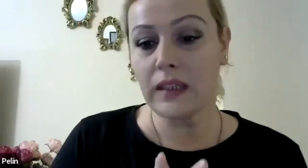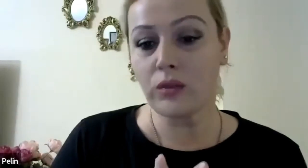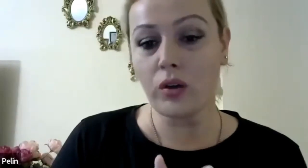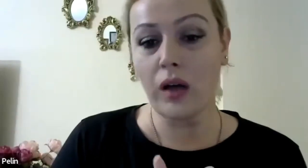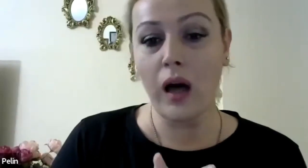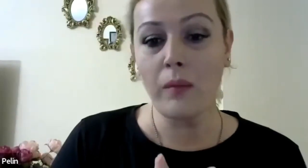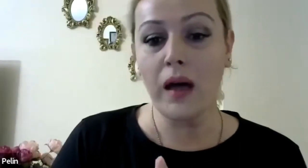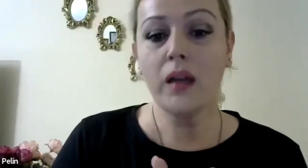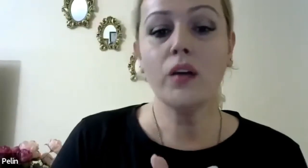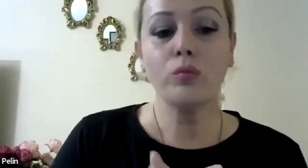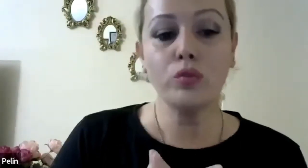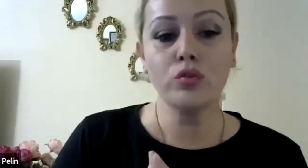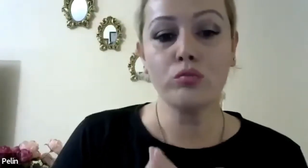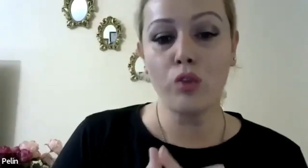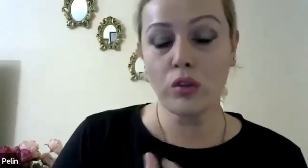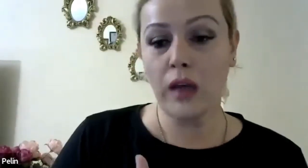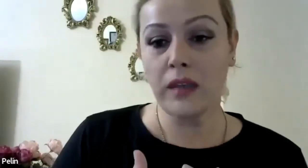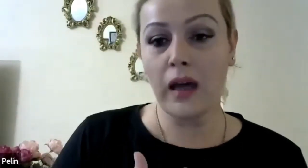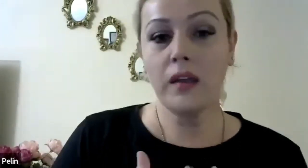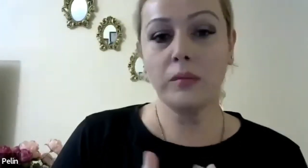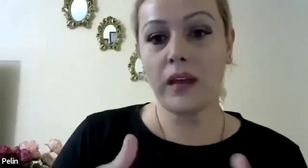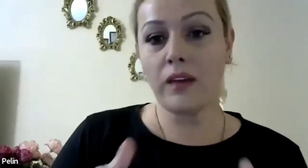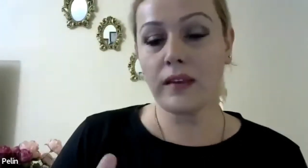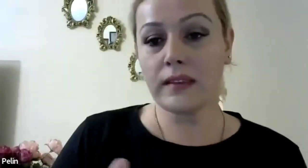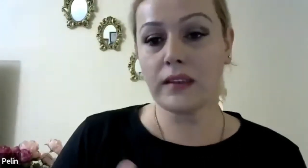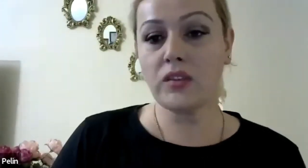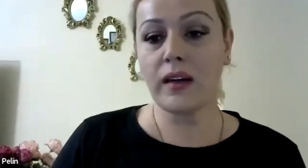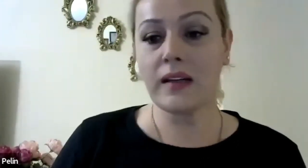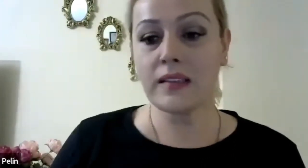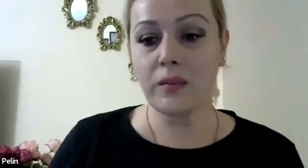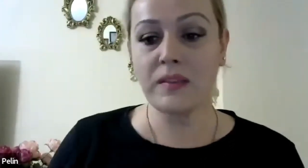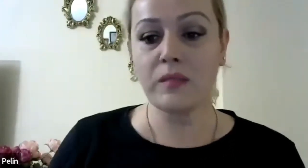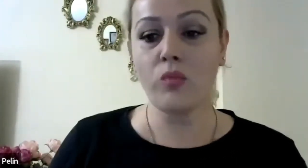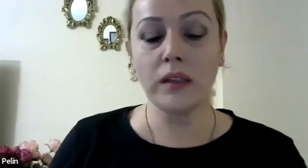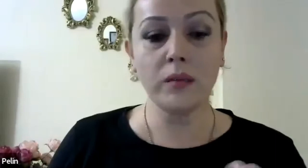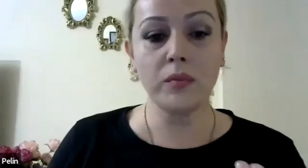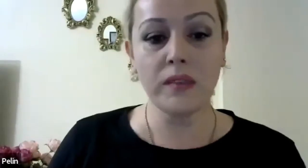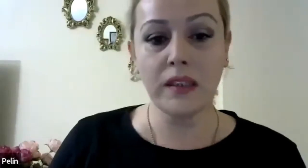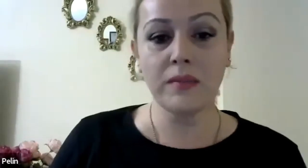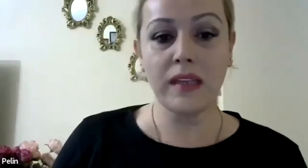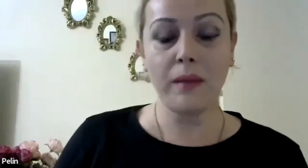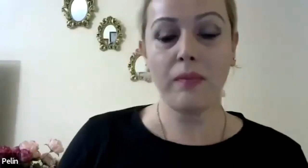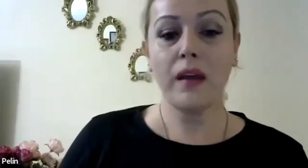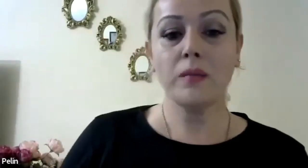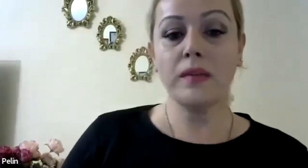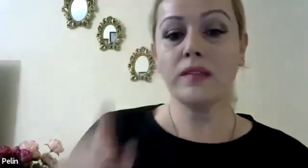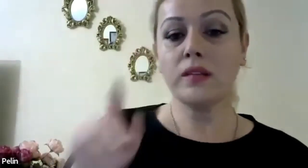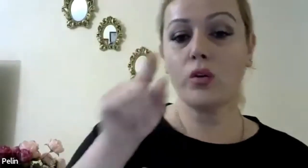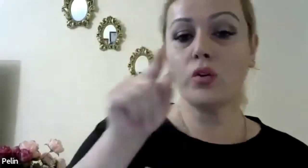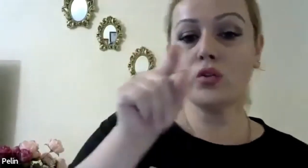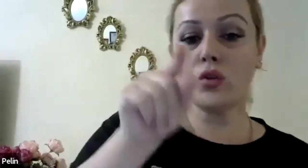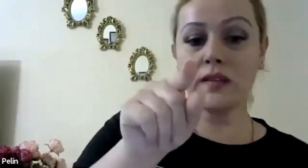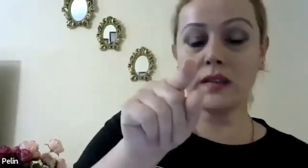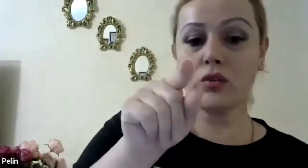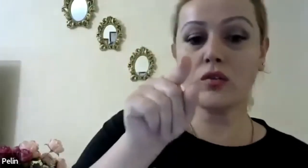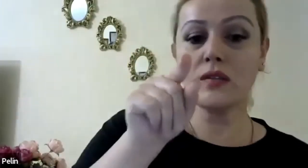yok. Ama bulunduğumuz ortamda birden fazla kişi varsa ve bizim muhatabımız kimse biz onu gösteriyoruz.